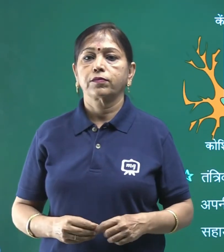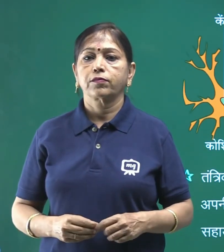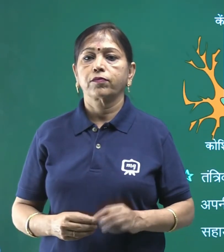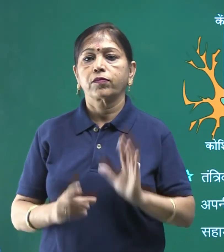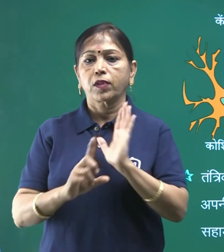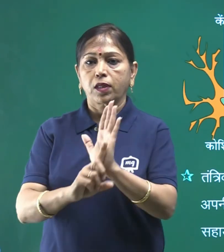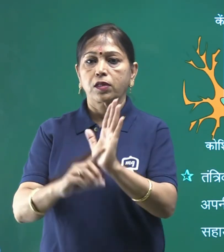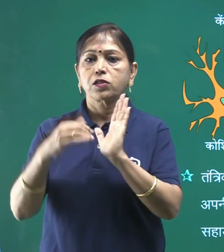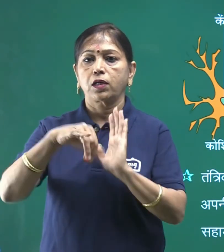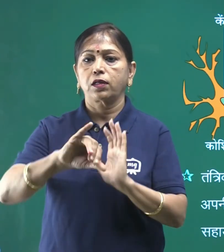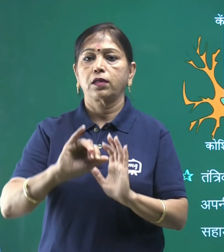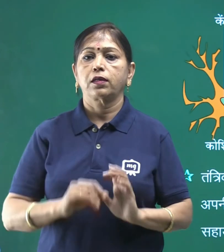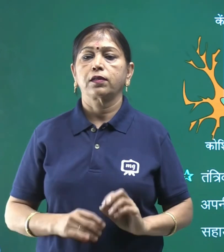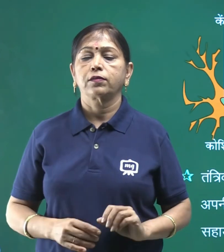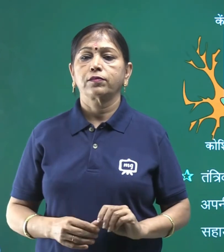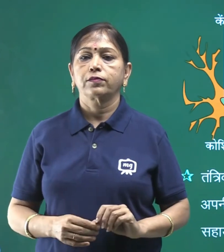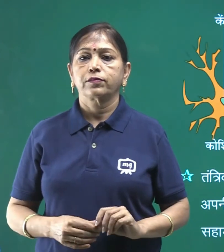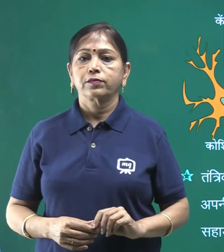दर्शाई गई है,